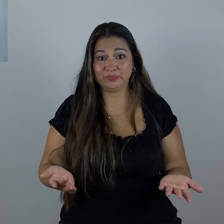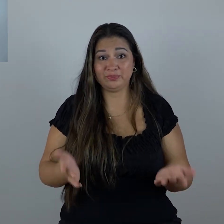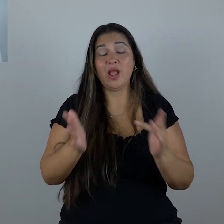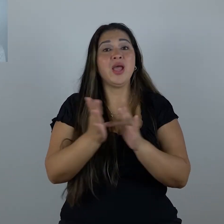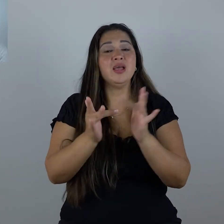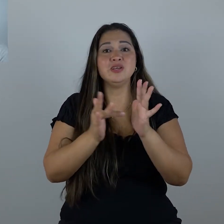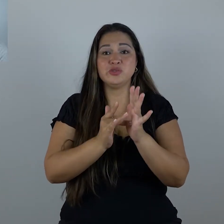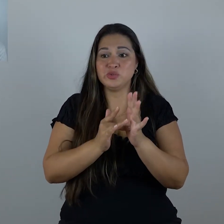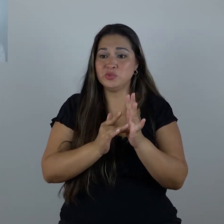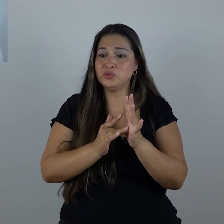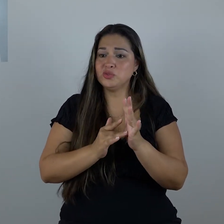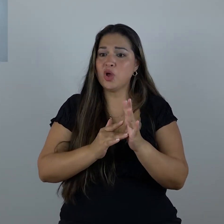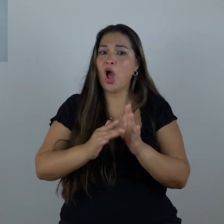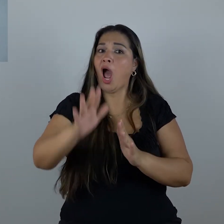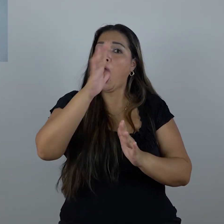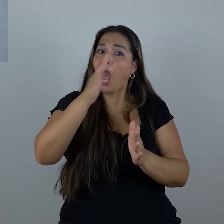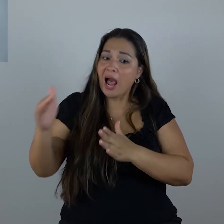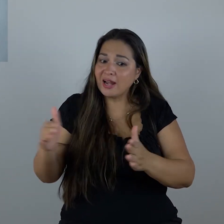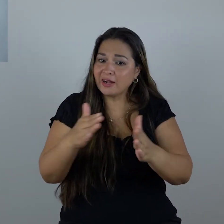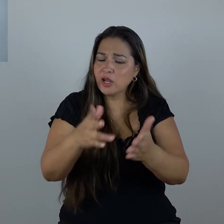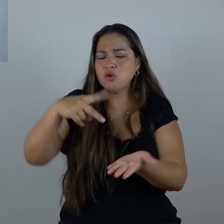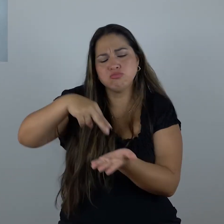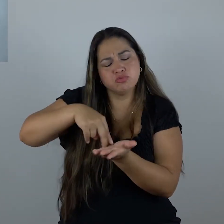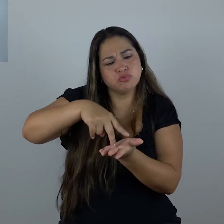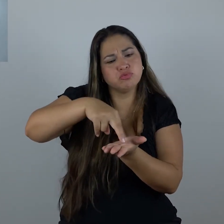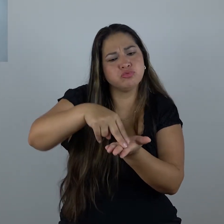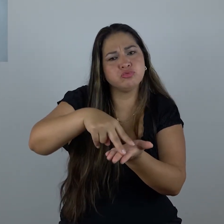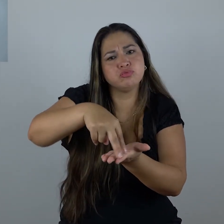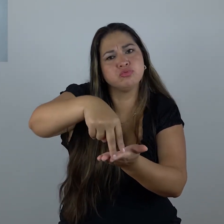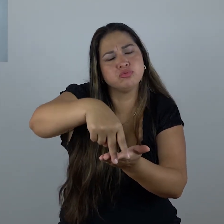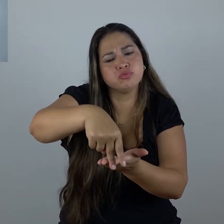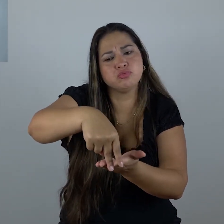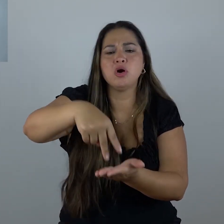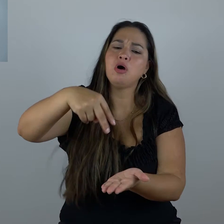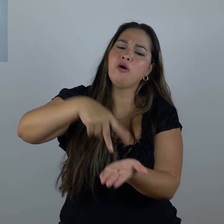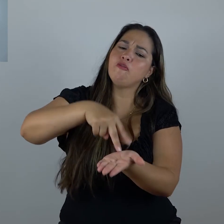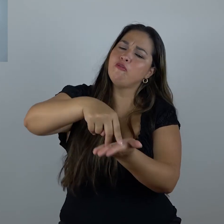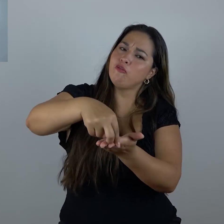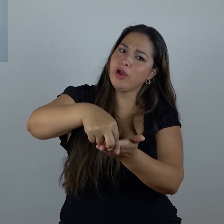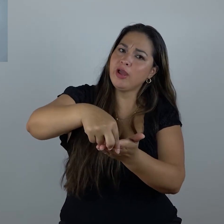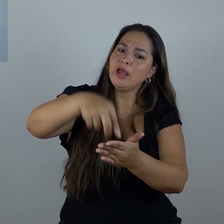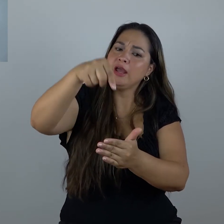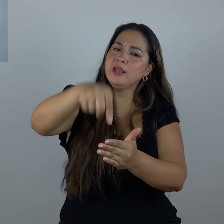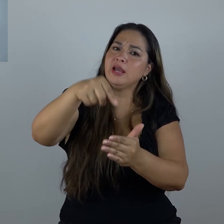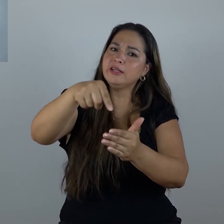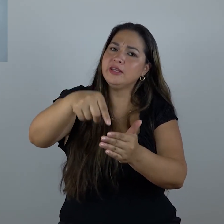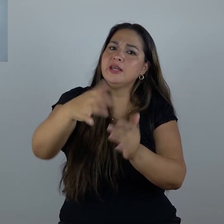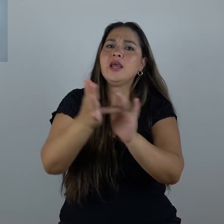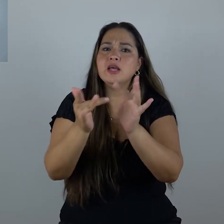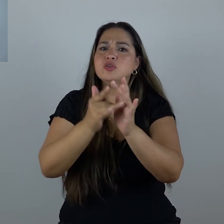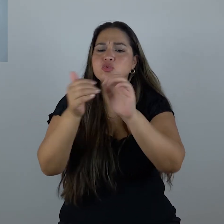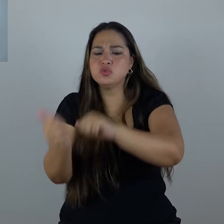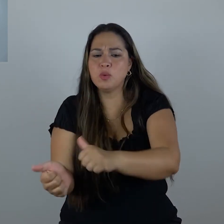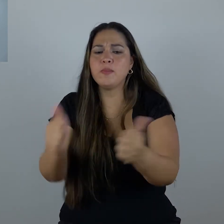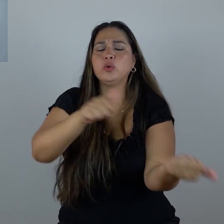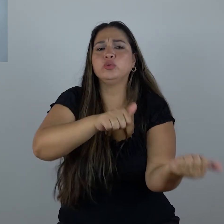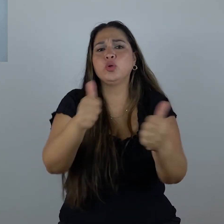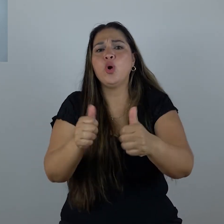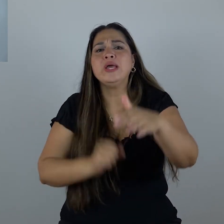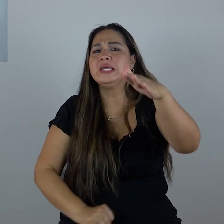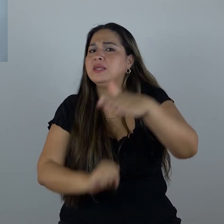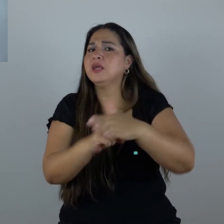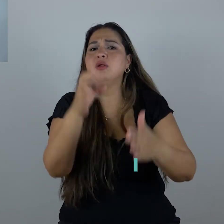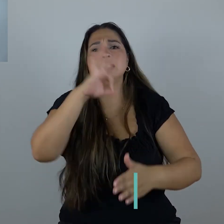dice literalmente la Escritura, fue lleno del Espíritu Santo y cumplió en